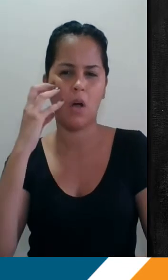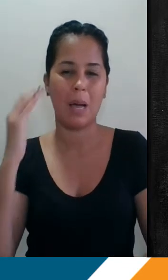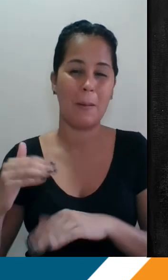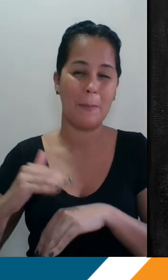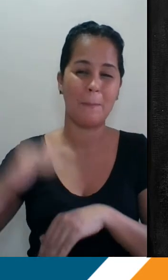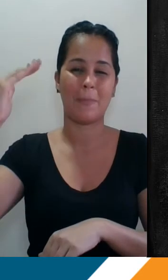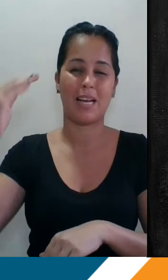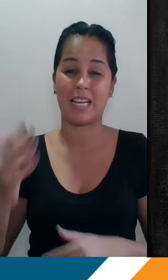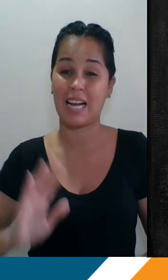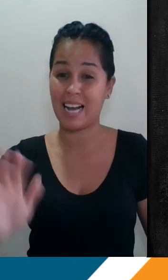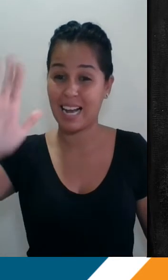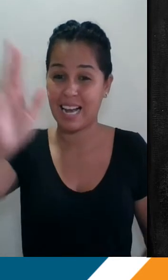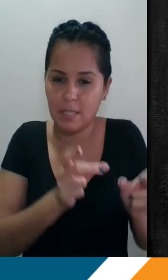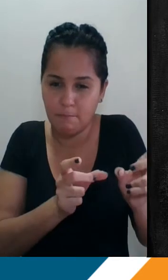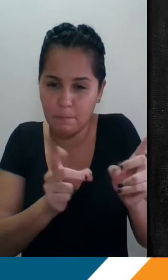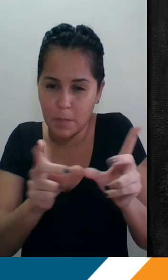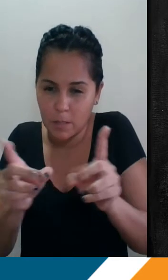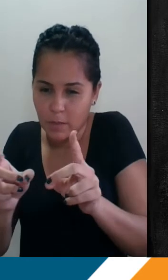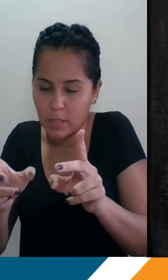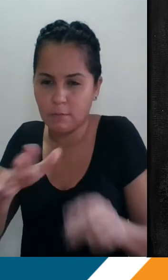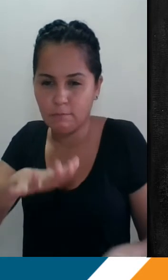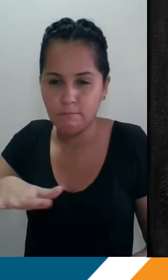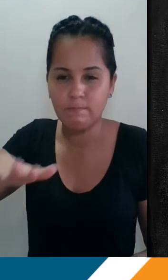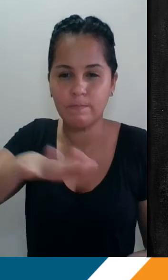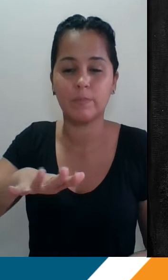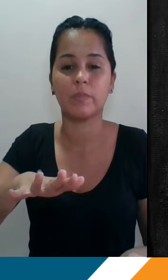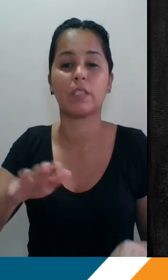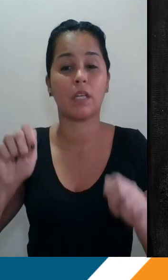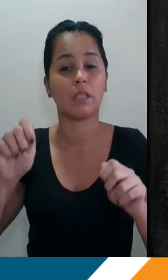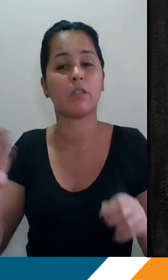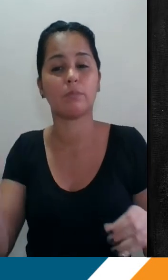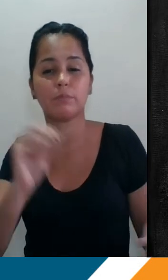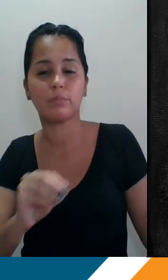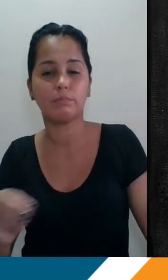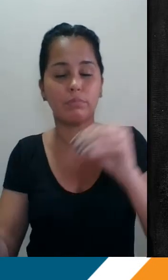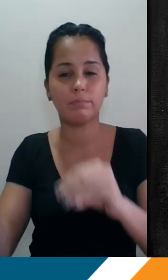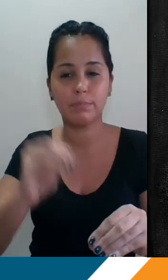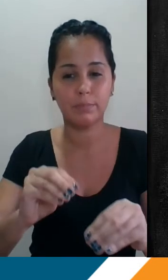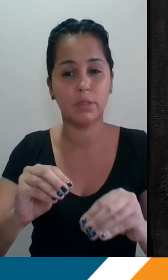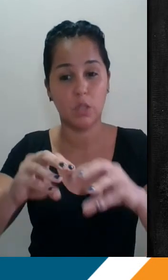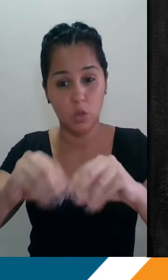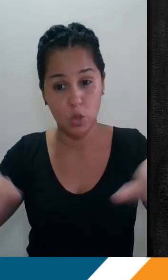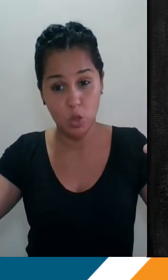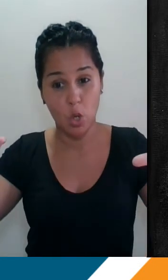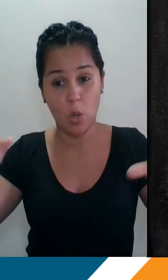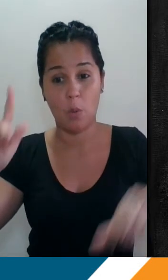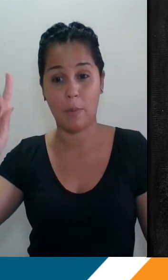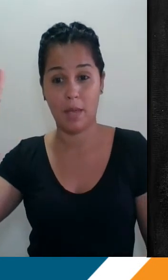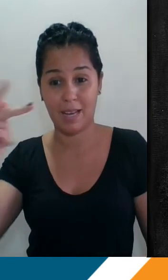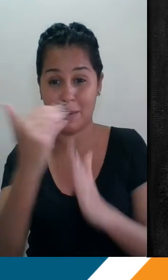valorizada comercialmente numa determinada região seja aquela produzida em solo com um pH inferior a